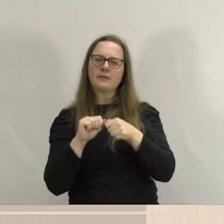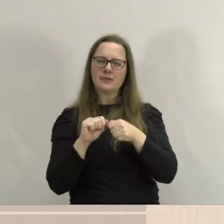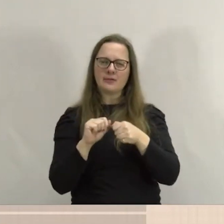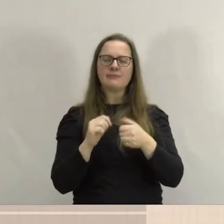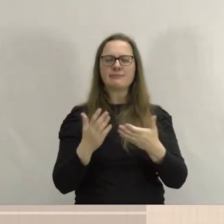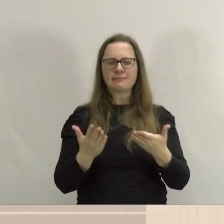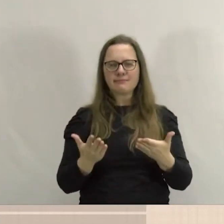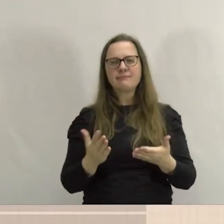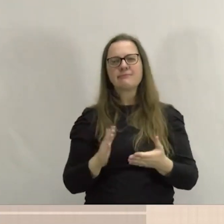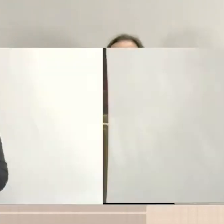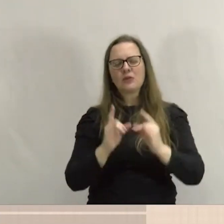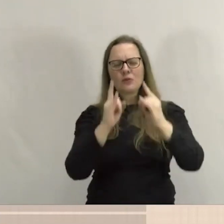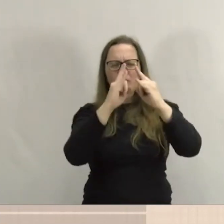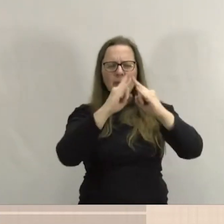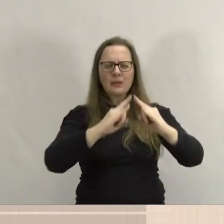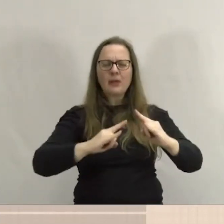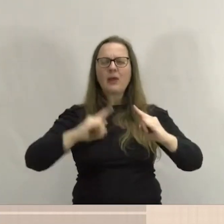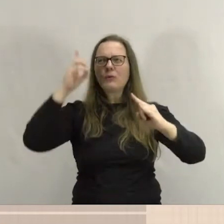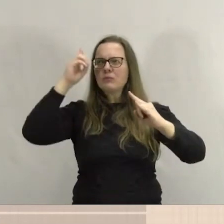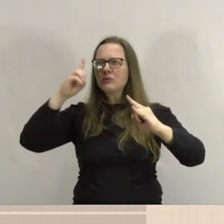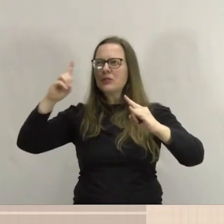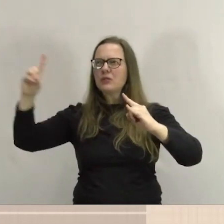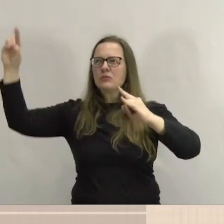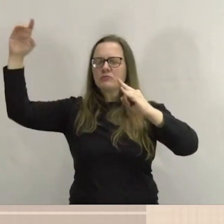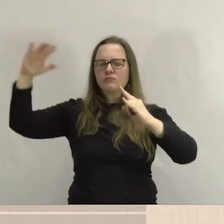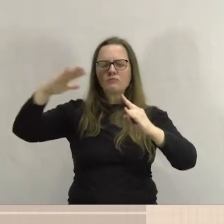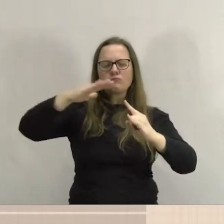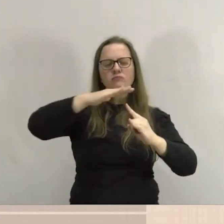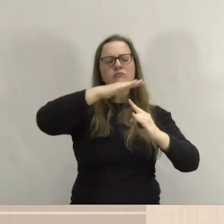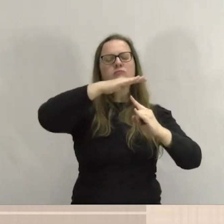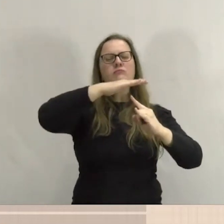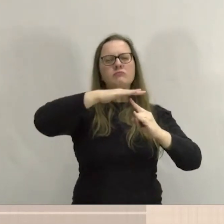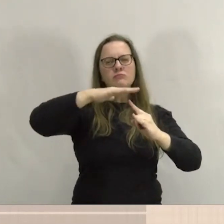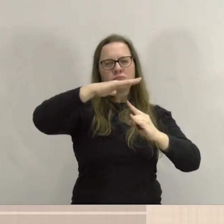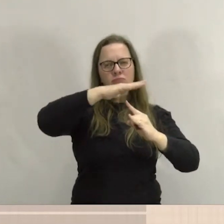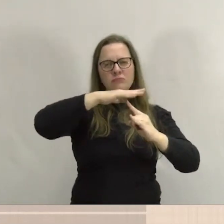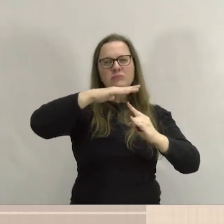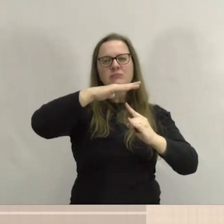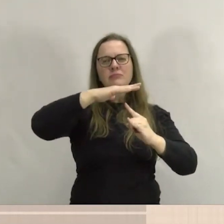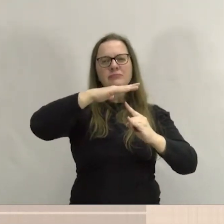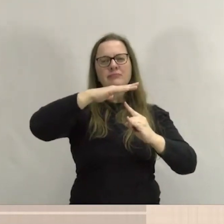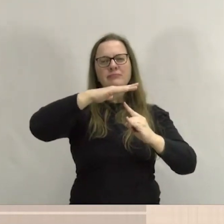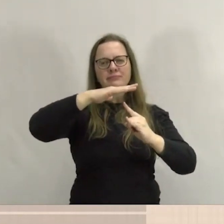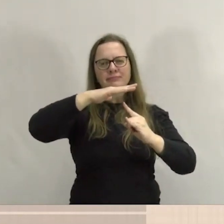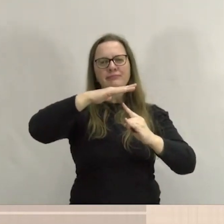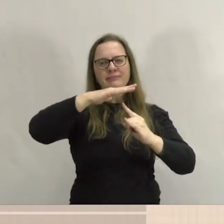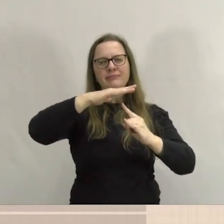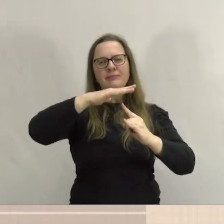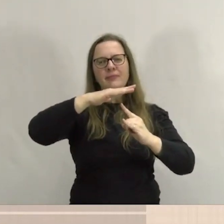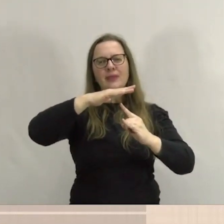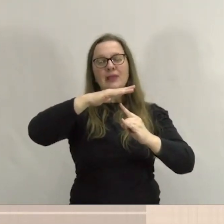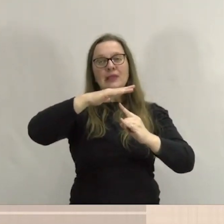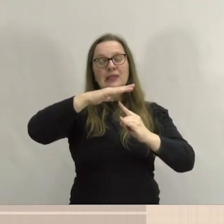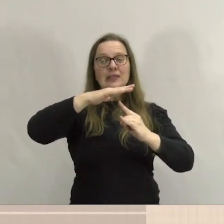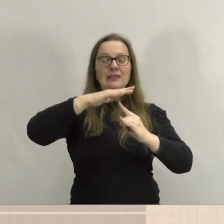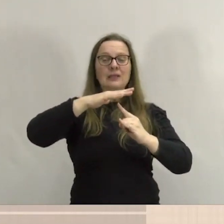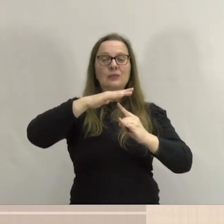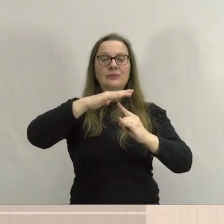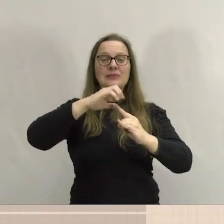dias sobre o tabernáculo, então segundo o mandado do Senhor, o Senhor quem manda,